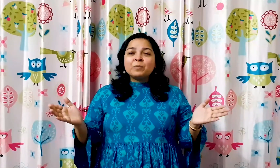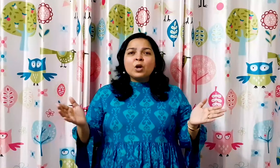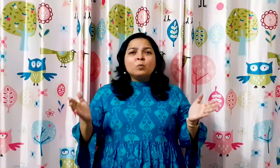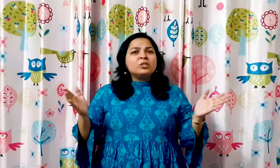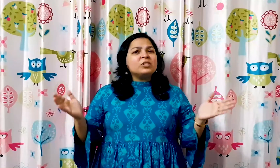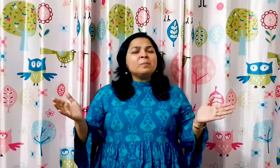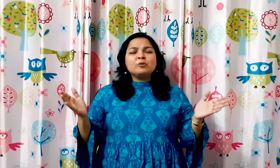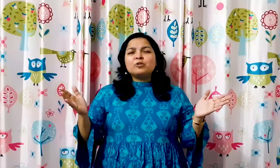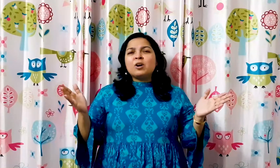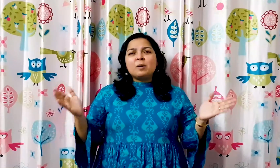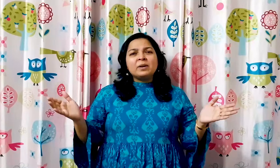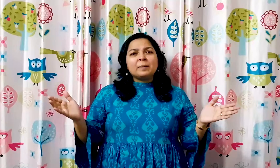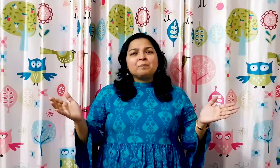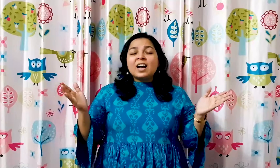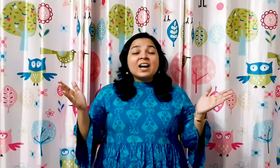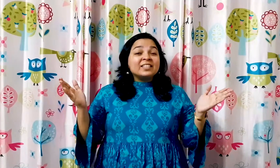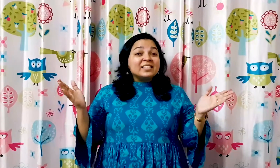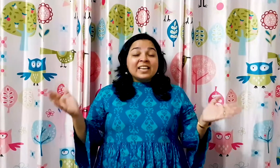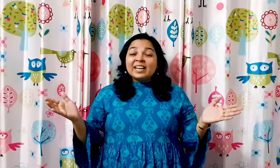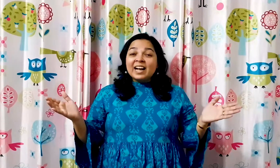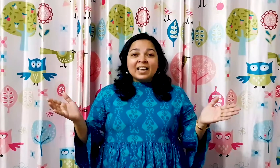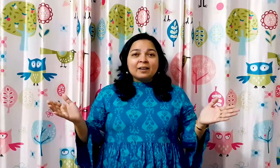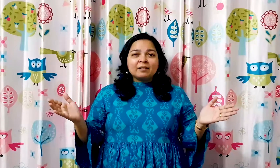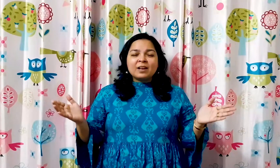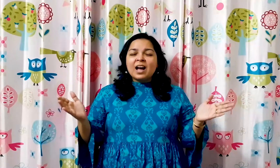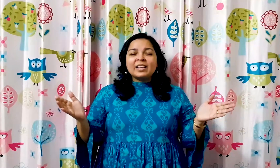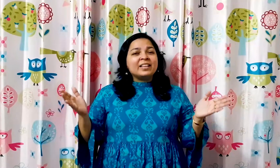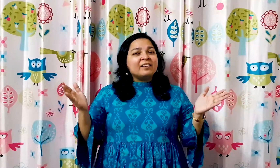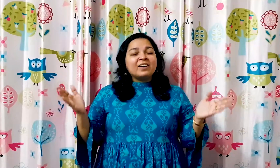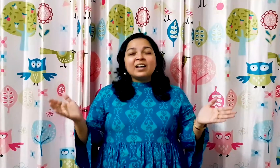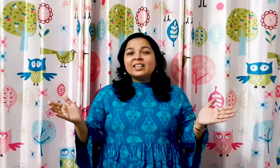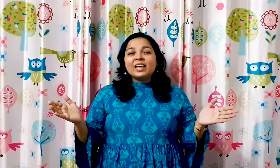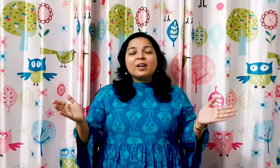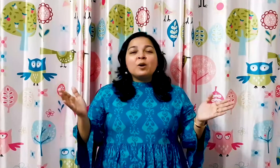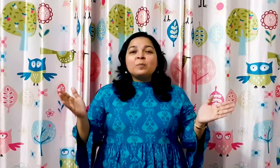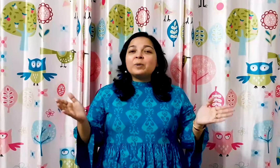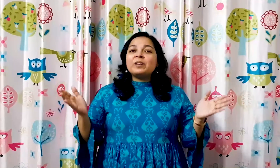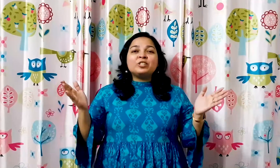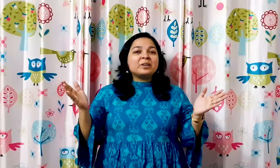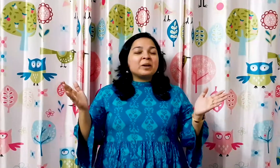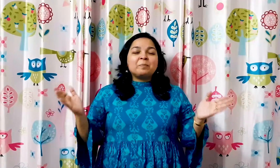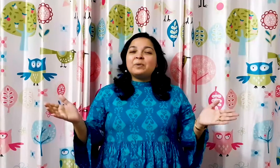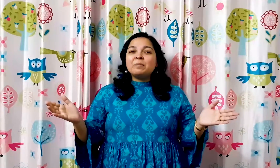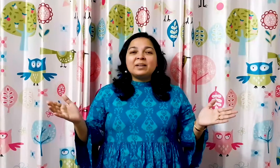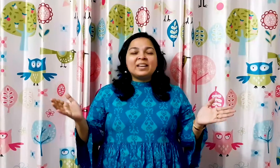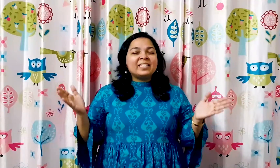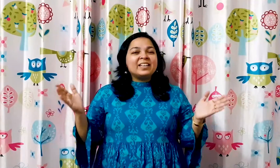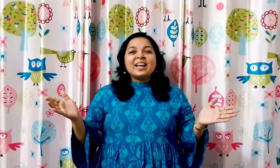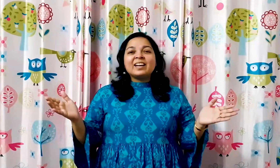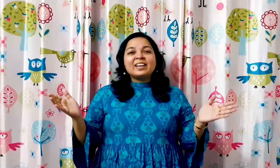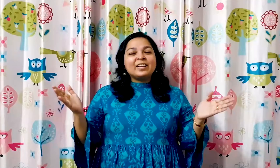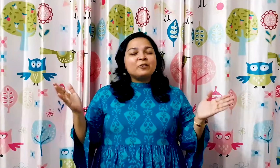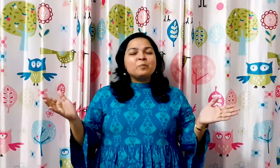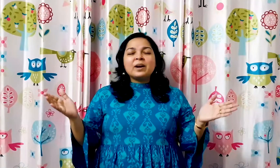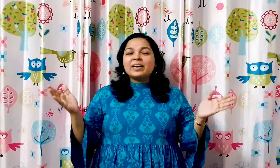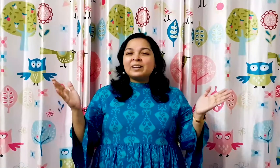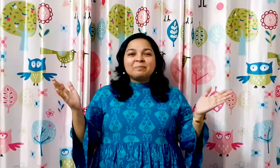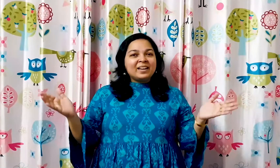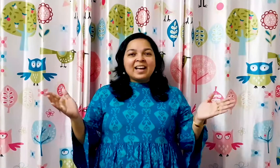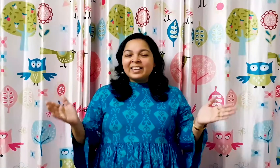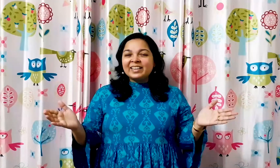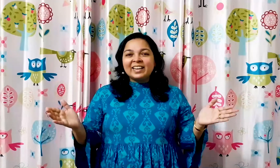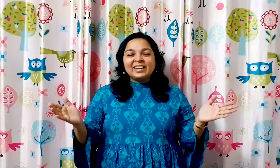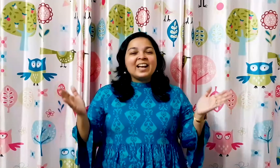के लिए उस सब कुछ जो हमने आज सीखा है आए धन्यवाद दें परमेश्वर के प्रेम के लिए दया के लिए कृपा